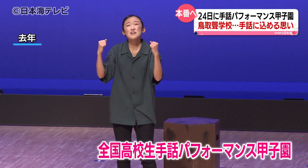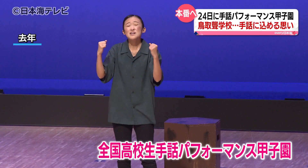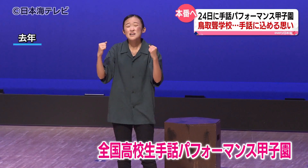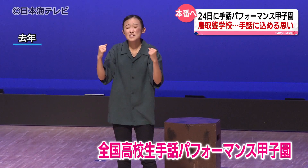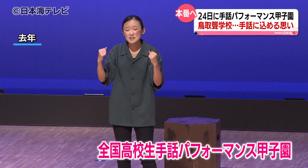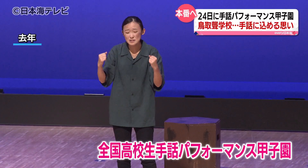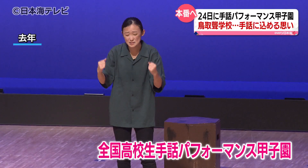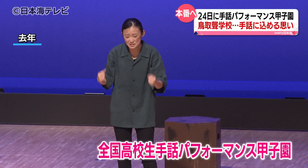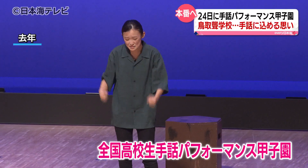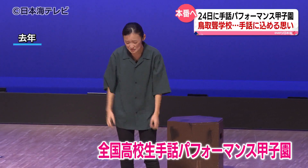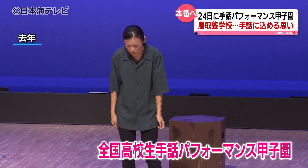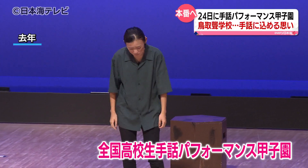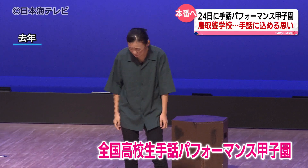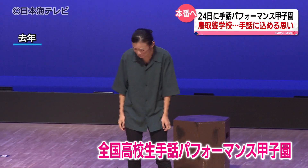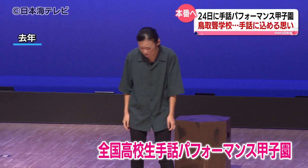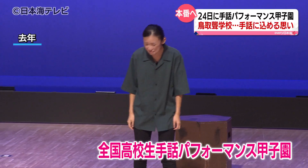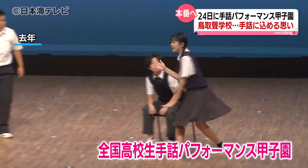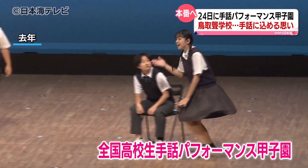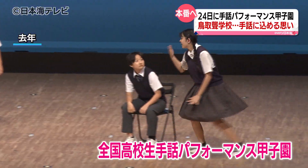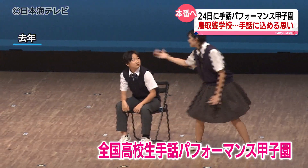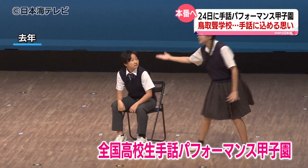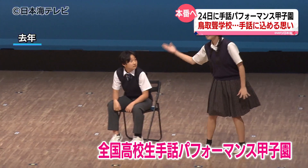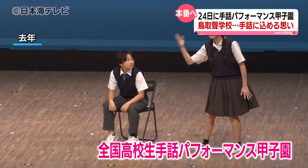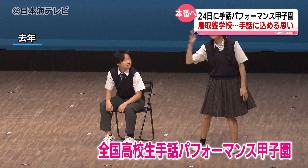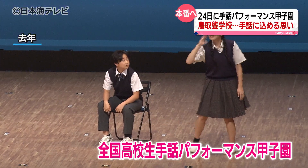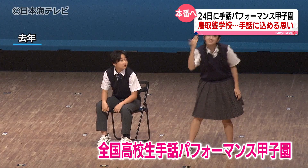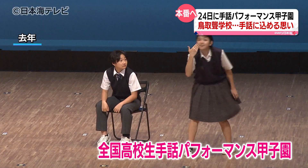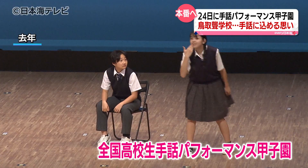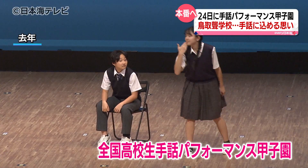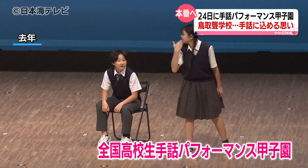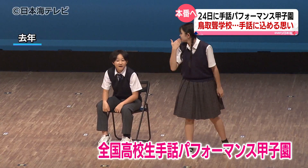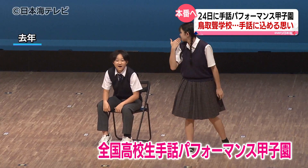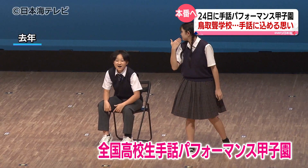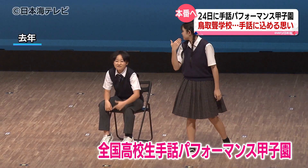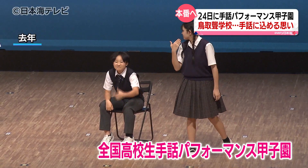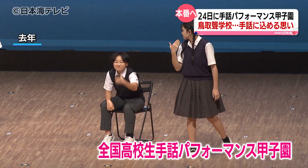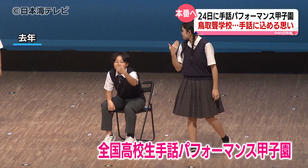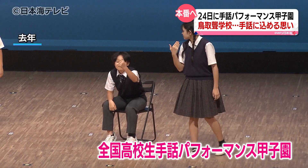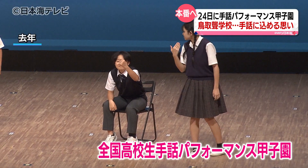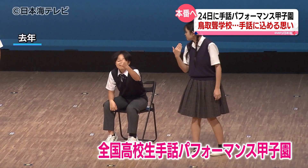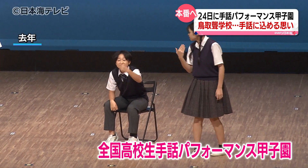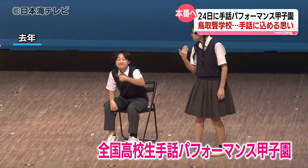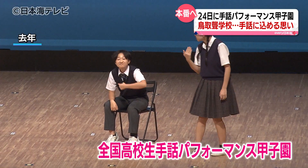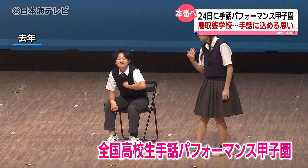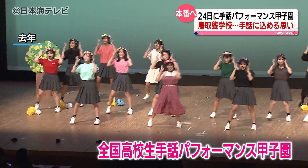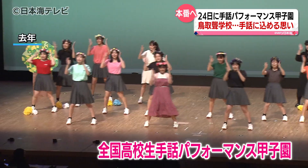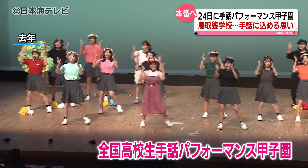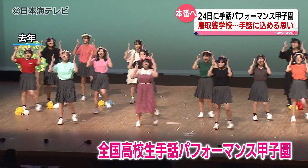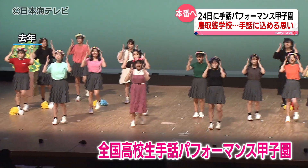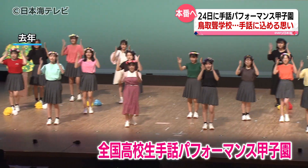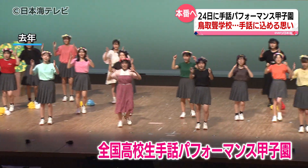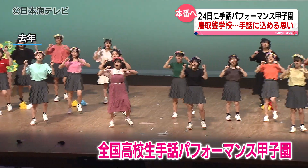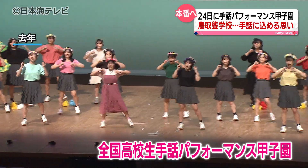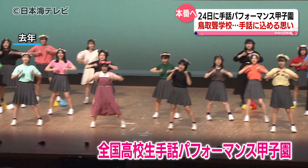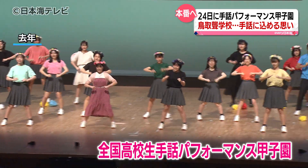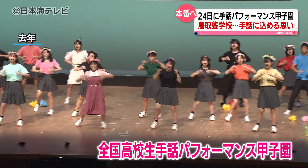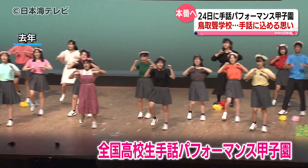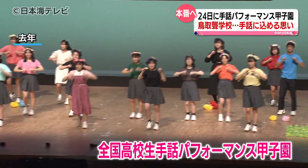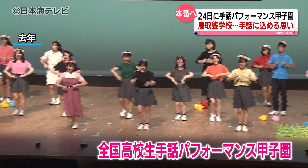手話を使ったダンスや演劇などのパフォーマンスで表現力や正確さを競う全国高校生手話